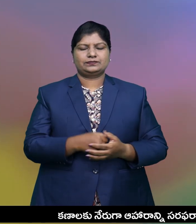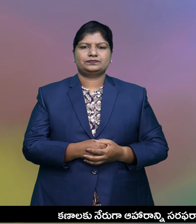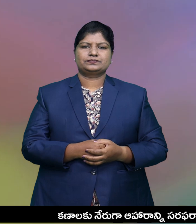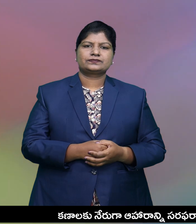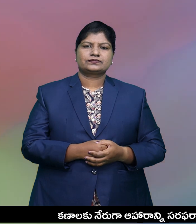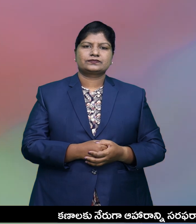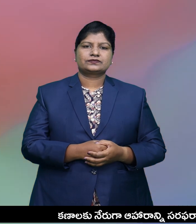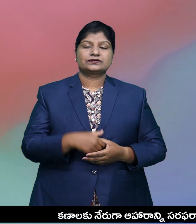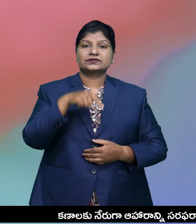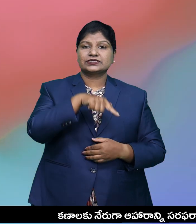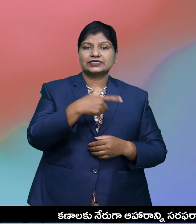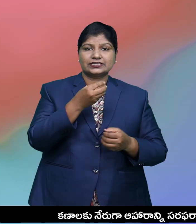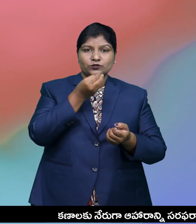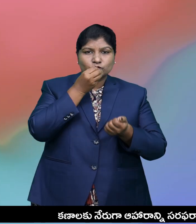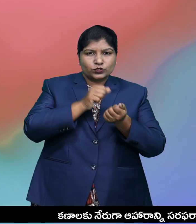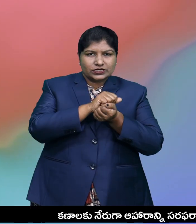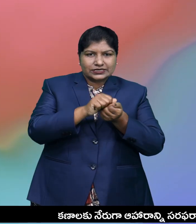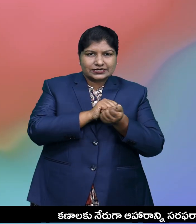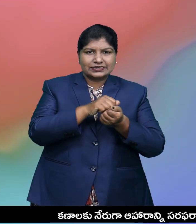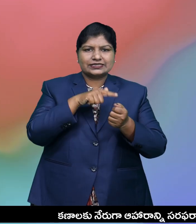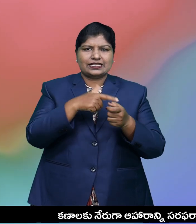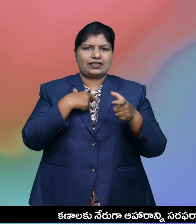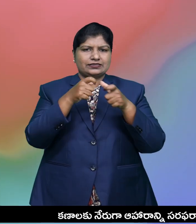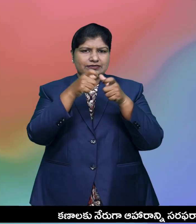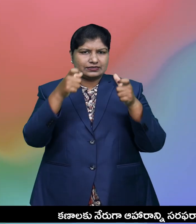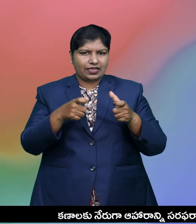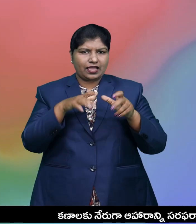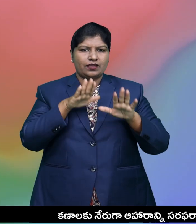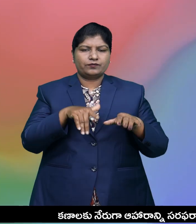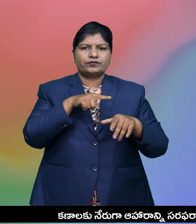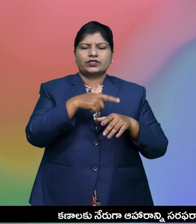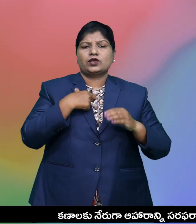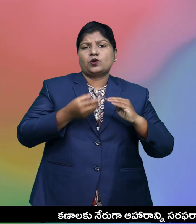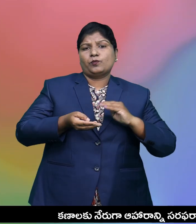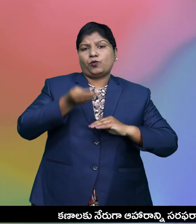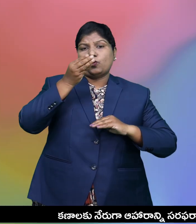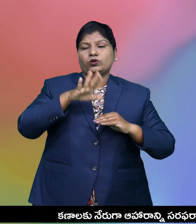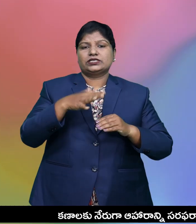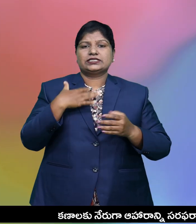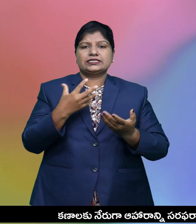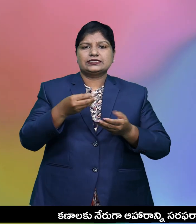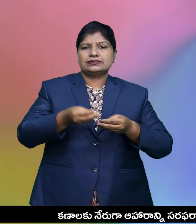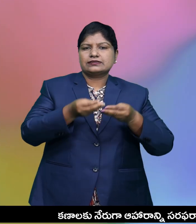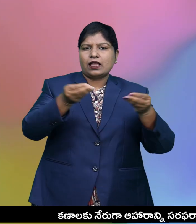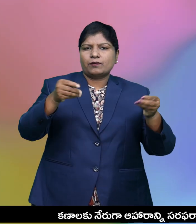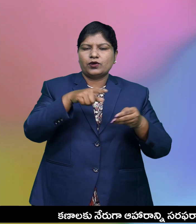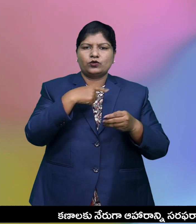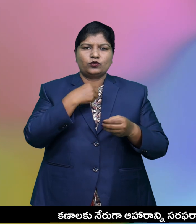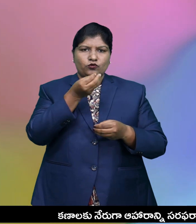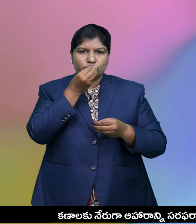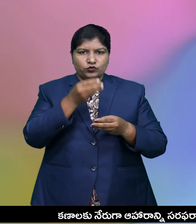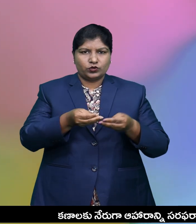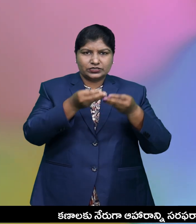కణాలకు నేరుగా ఆహారాన్ని సరఫరా చేస్తుంది మరియు విసర్జన వ్యవస్థ వ్యర్థాలను సేకరిస్తుంది.